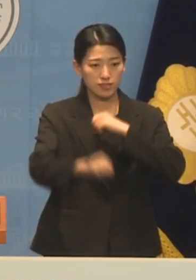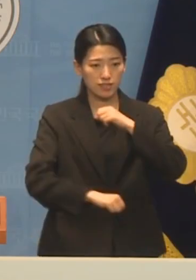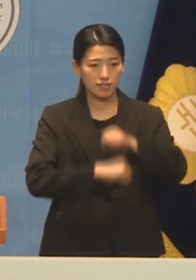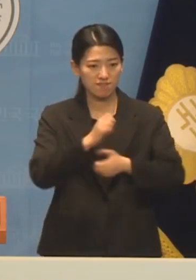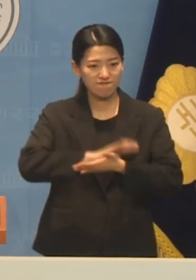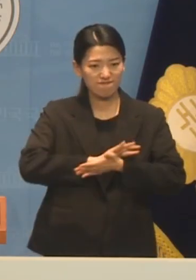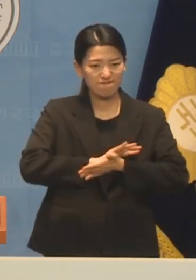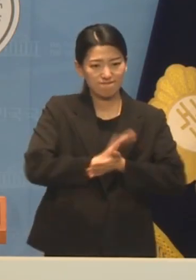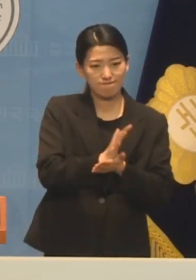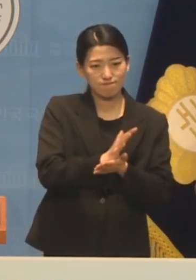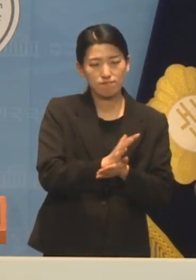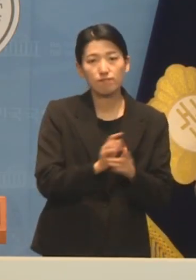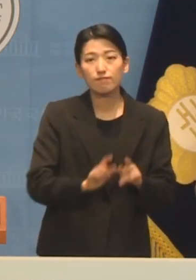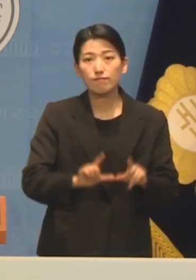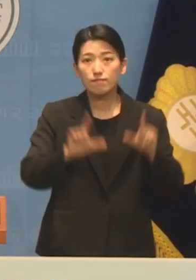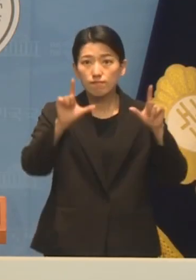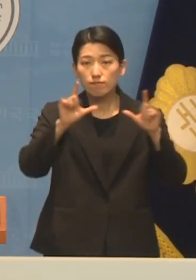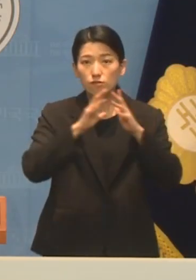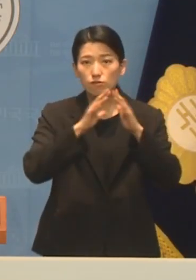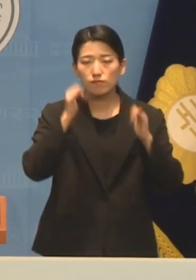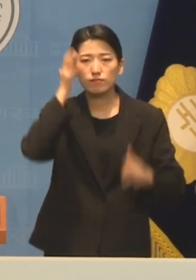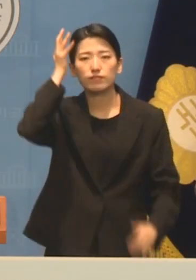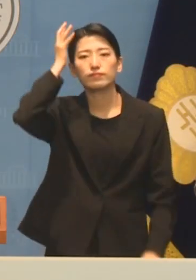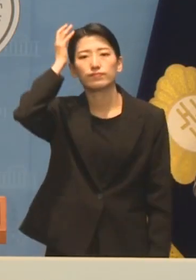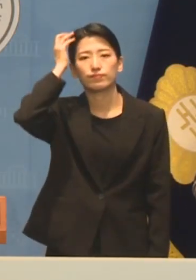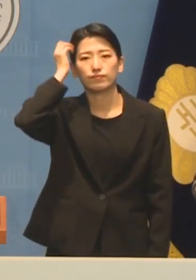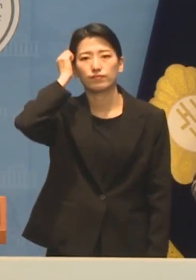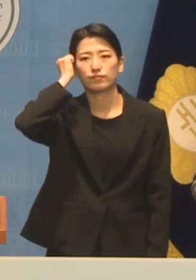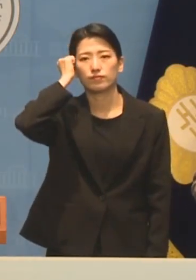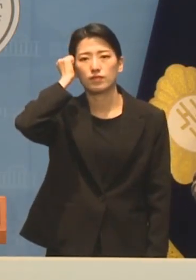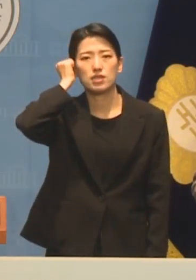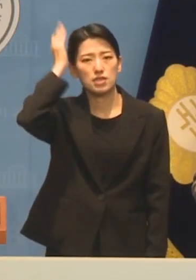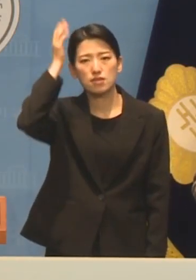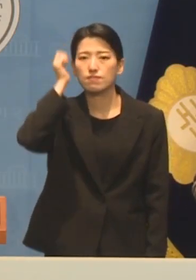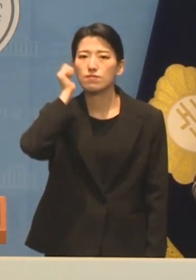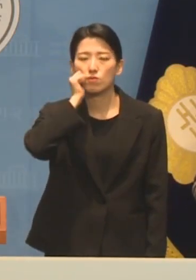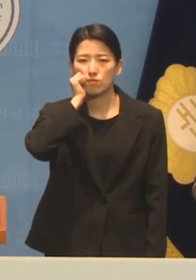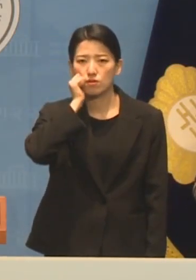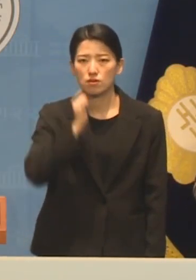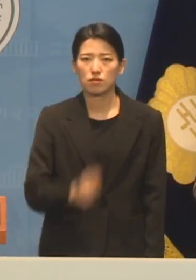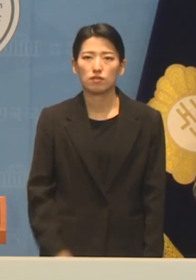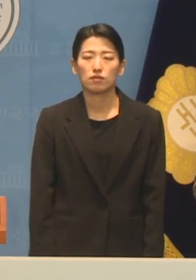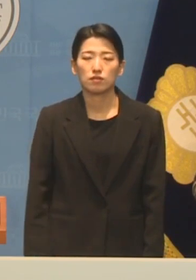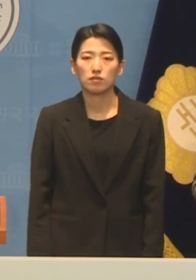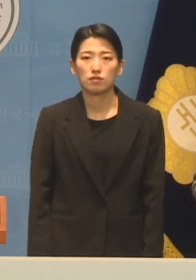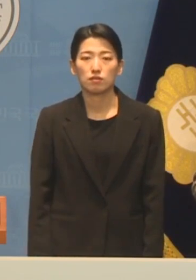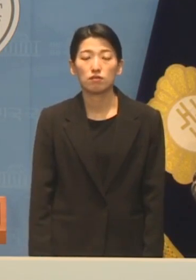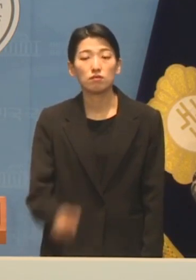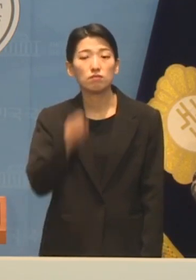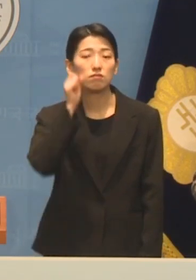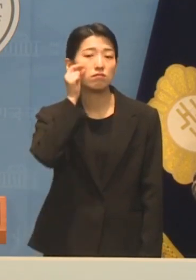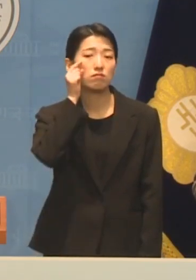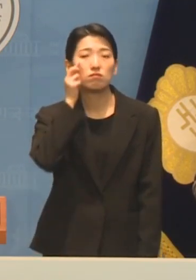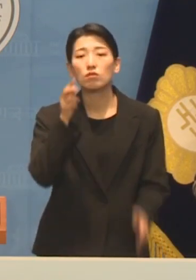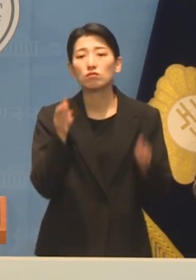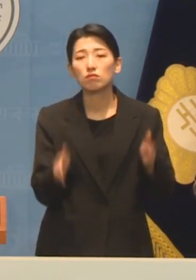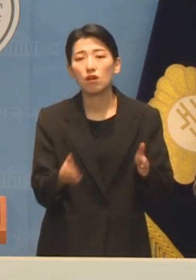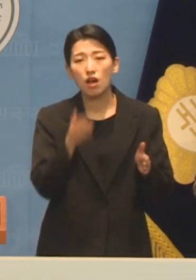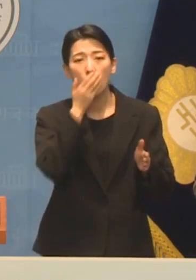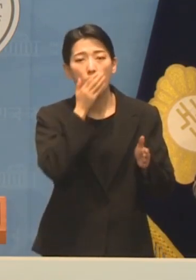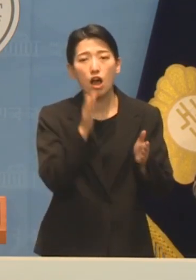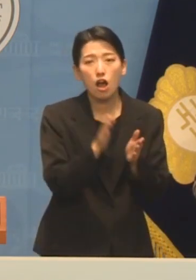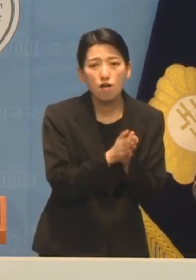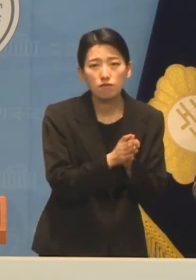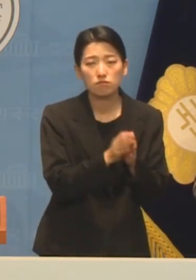그날을 국민들은 잊을 수가 없습니다. 그날부터 지금까지 동조자, 공범자인